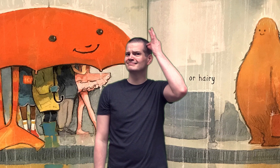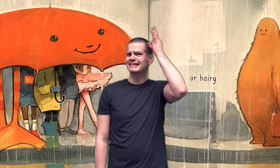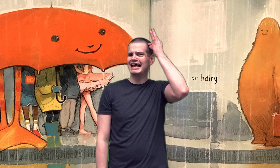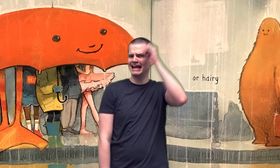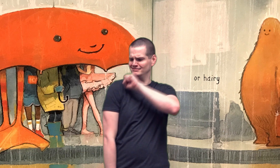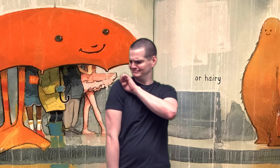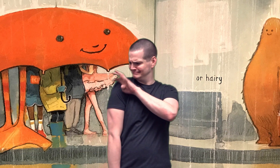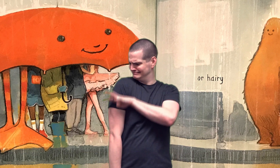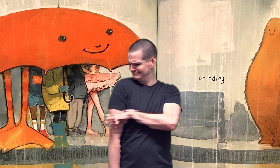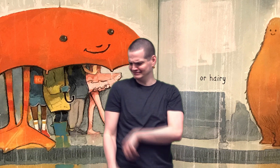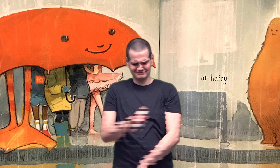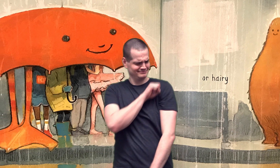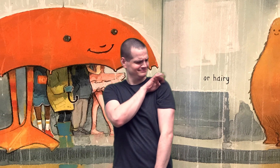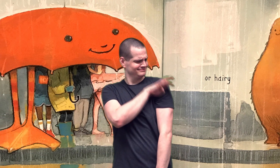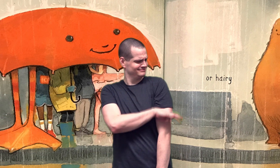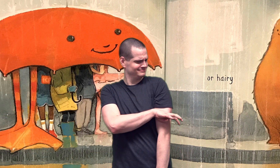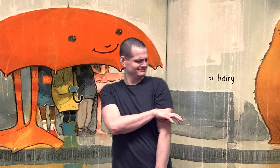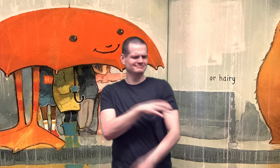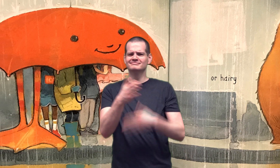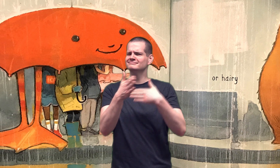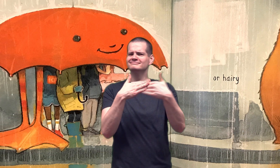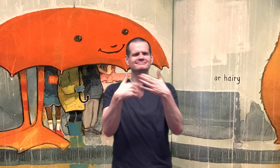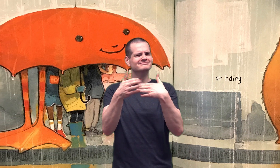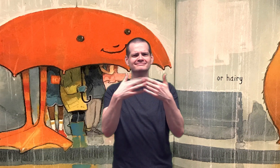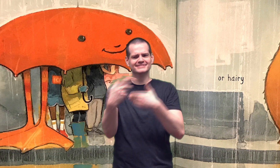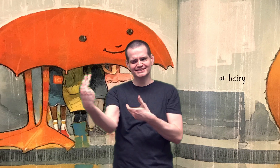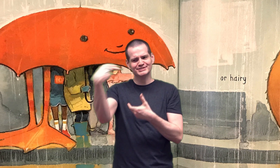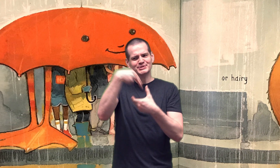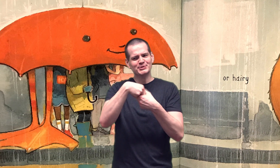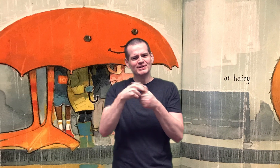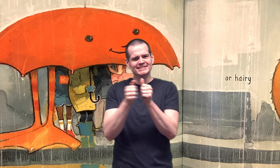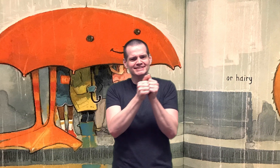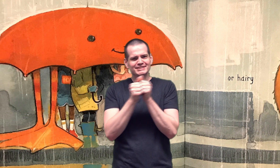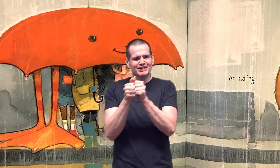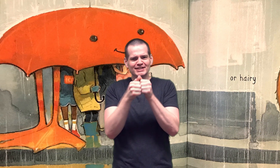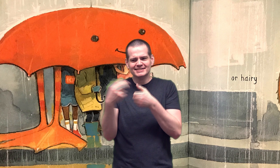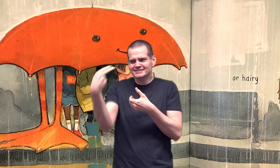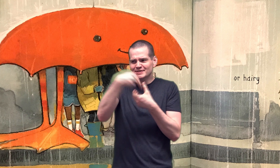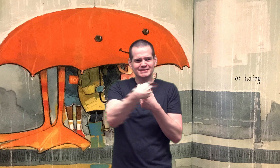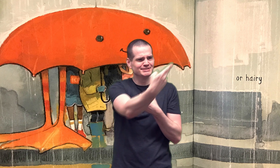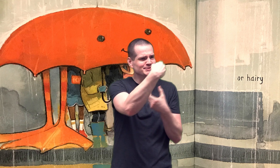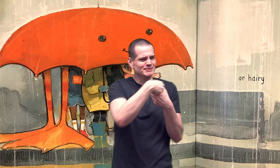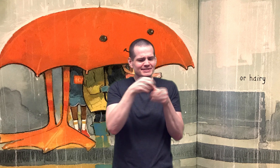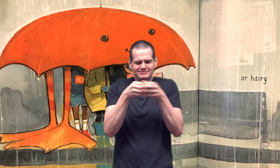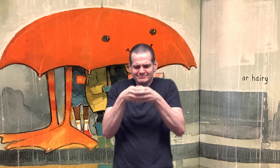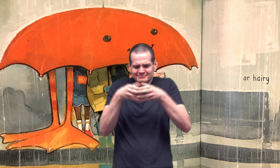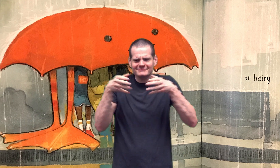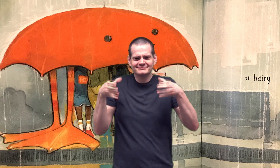No importa si es muy velludo, no importa, puede estar bajo un paraguas.